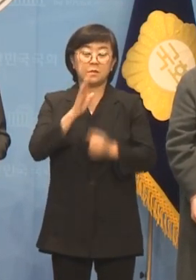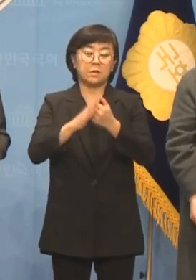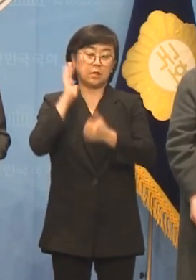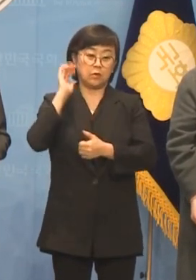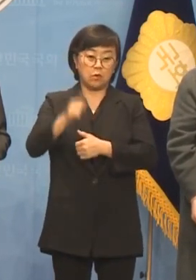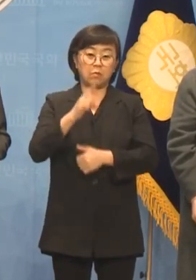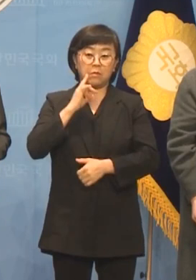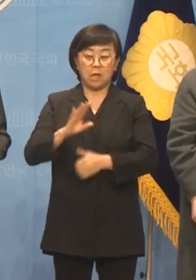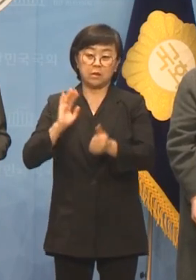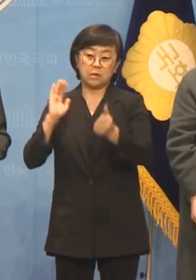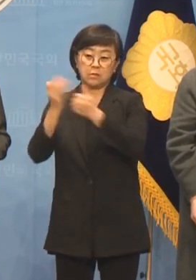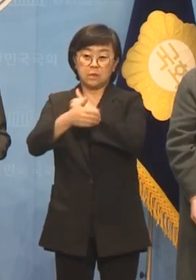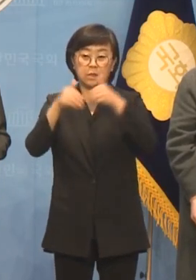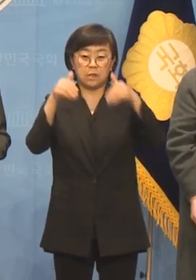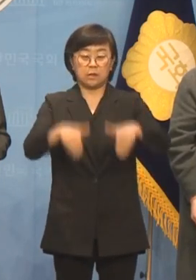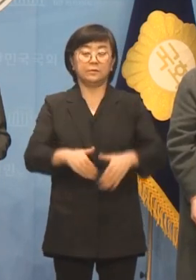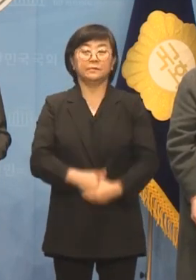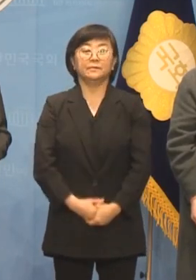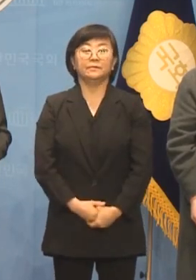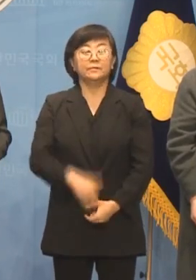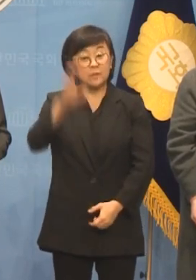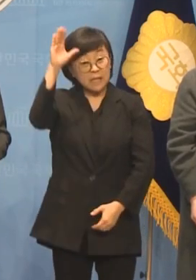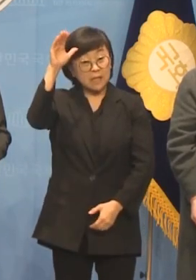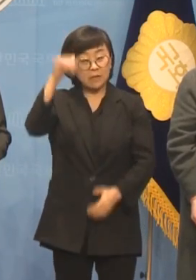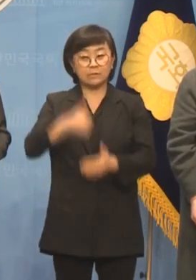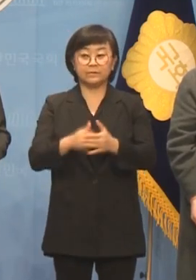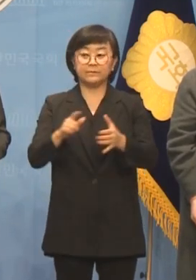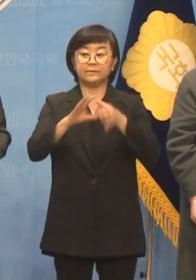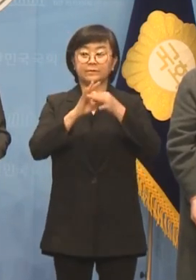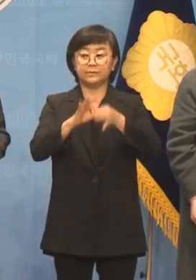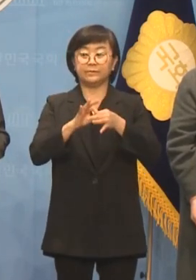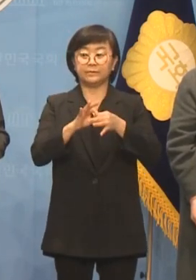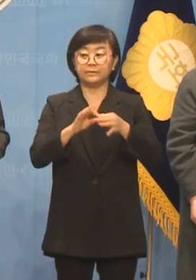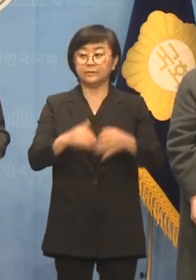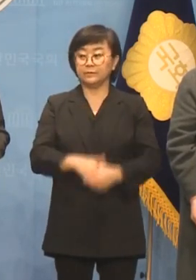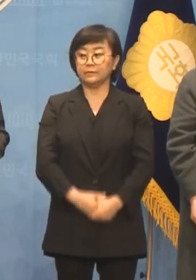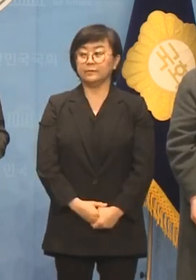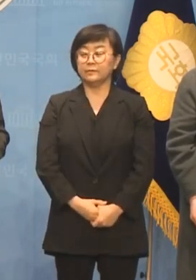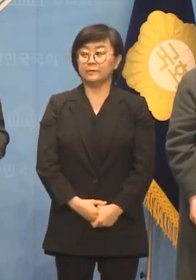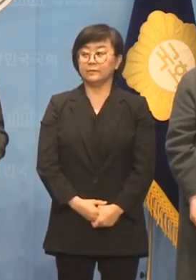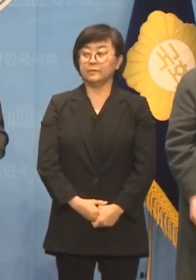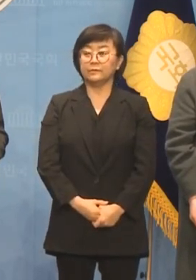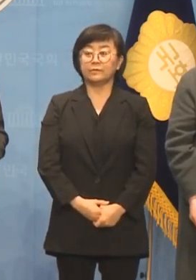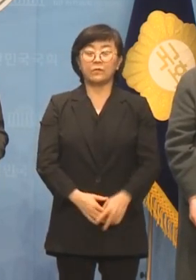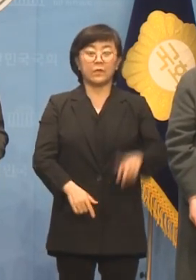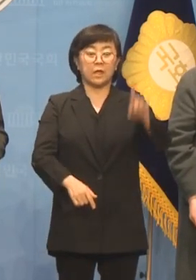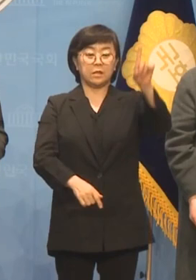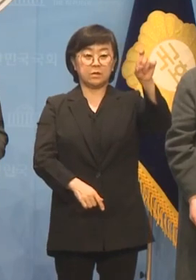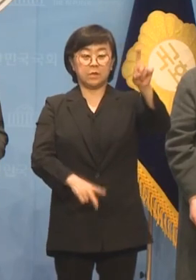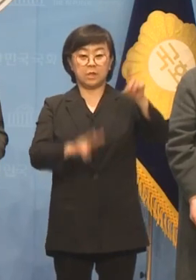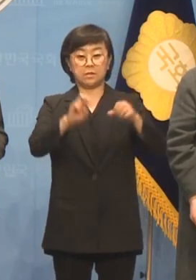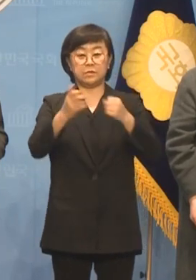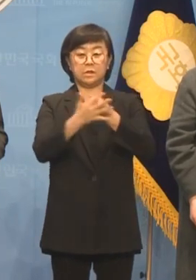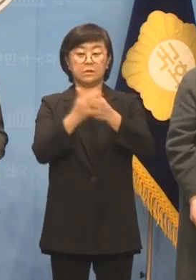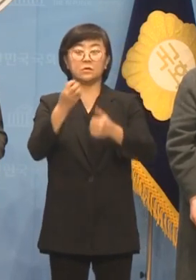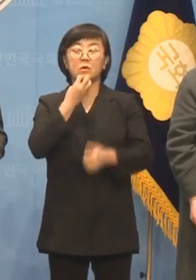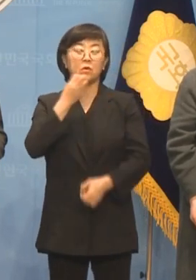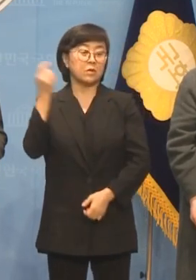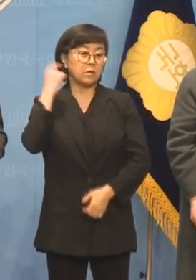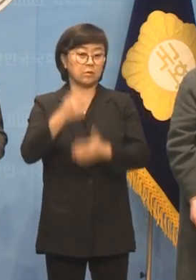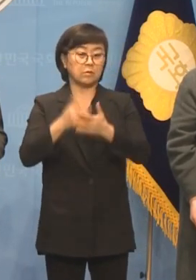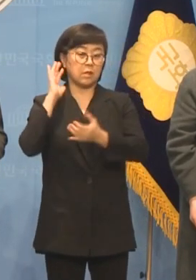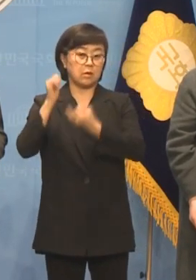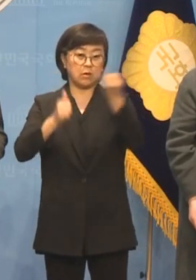대통령만 지키는 개가 돼버렸습니다. 관련해서 11월 27일 서울의 소리에서